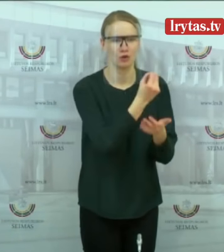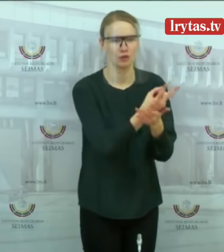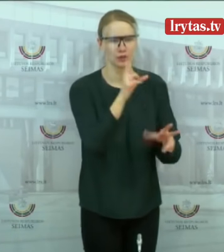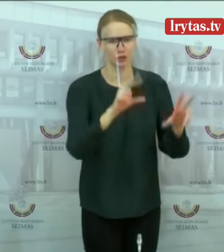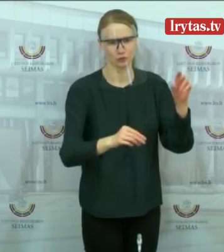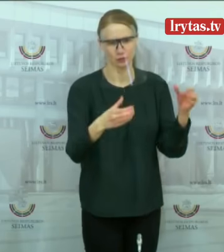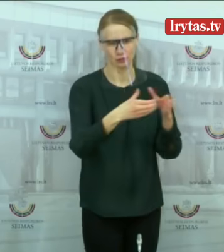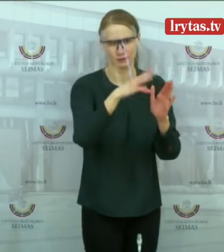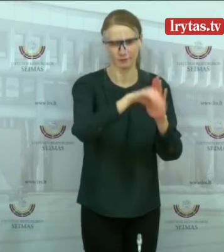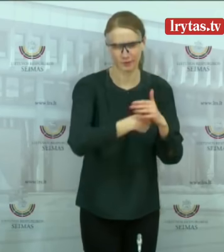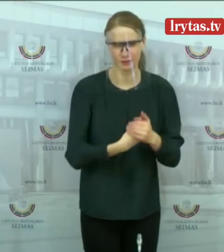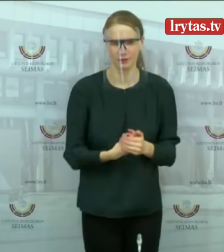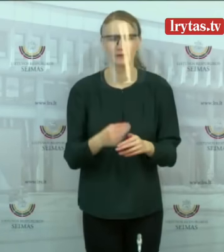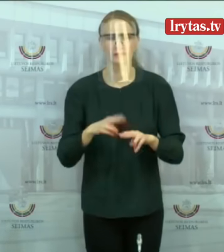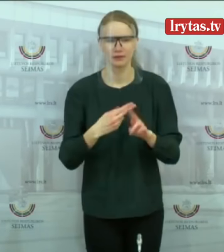grupei dėl amžiaus, tai yra